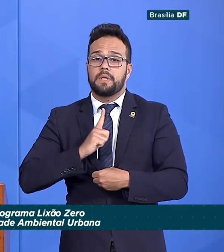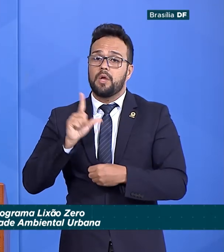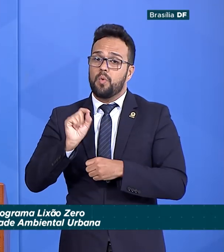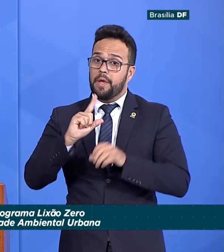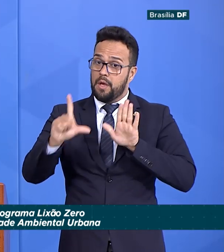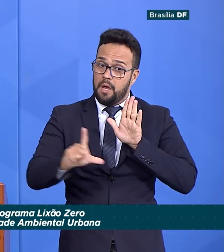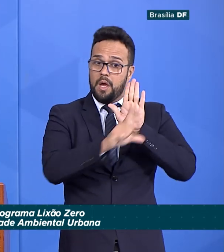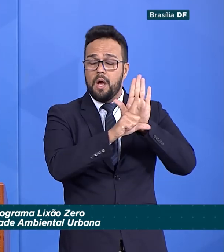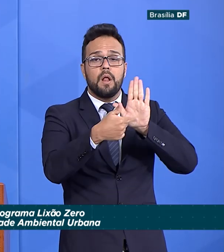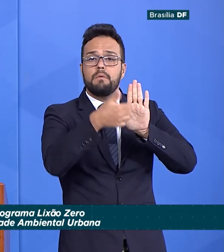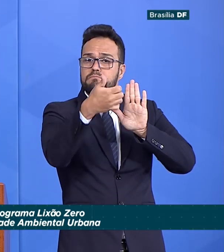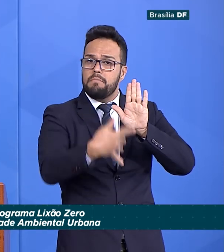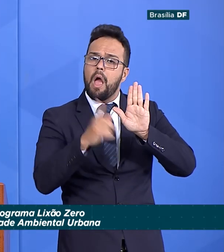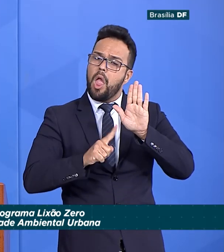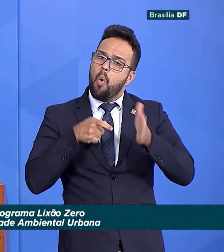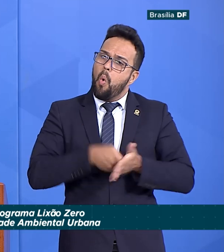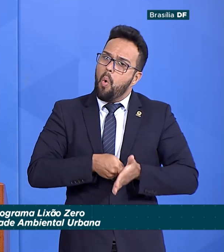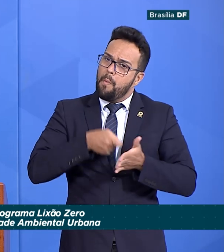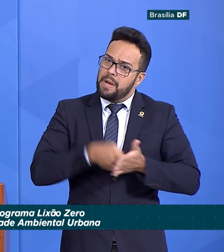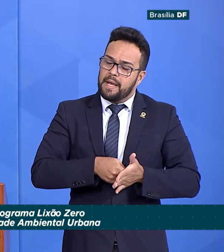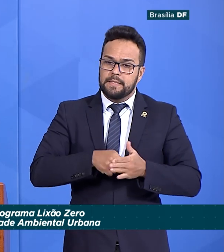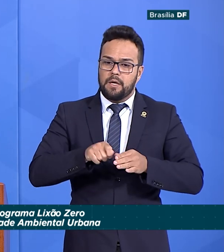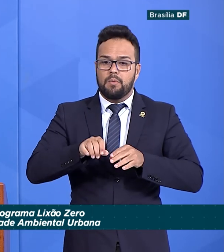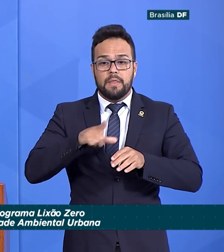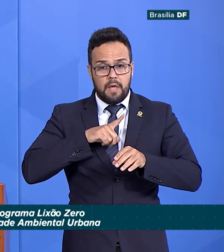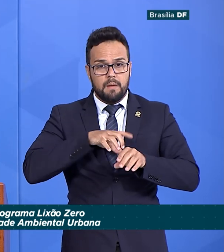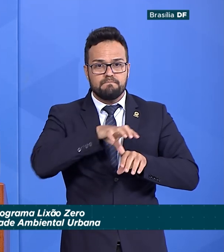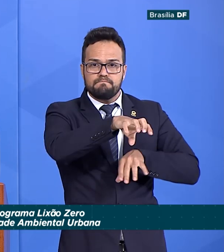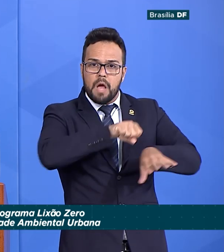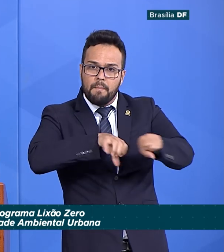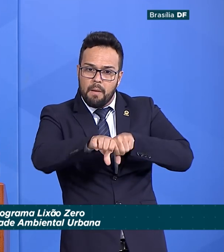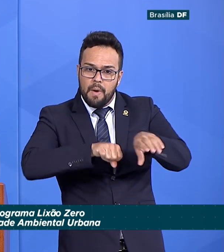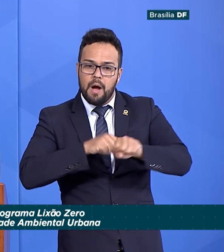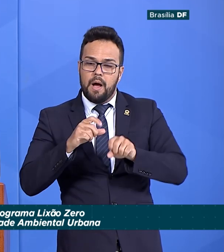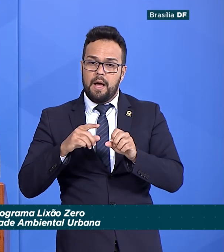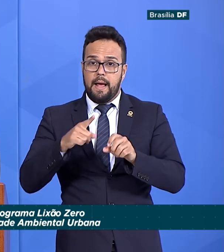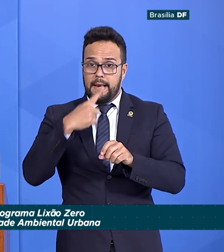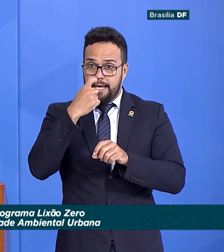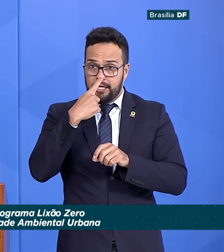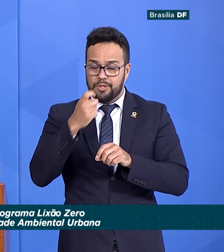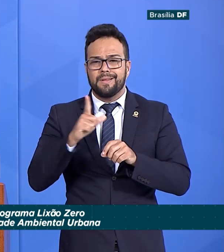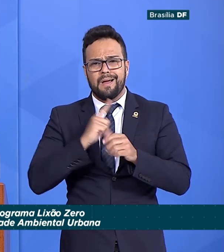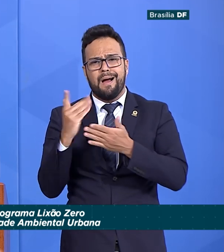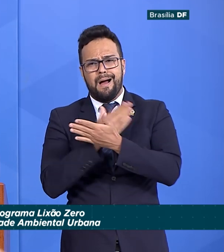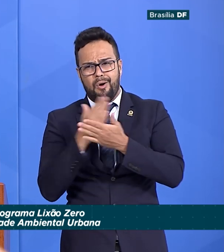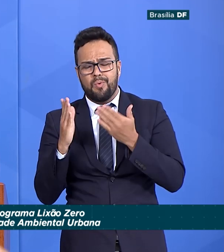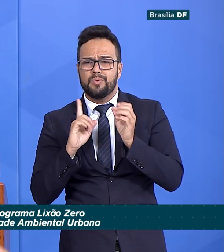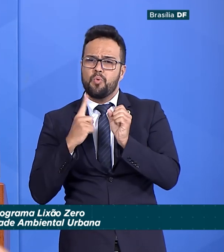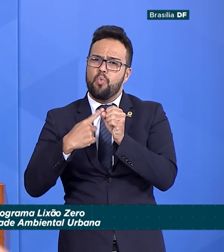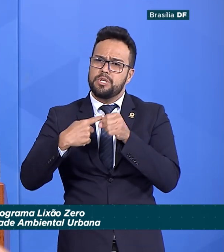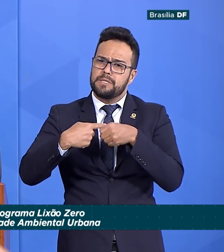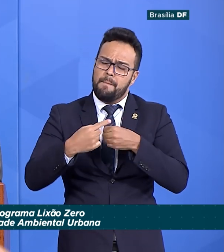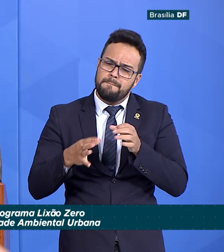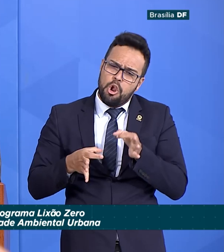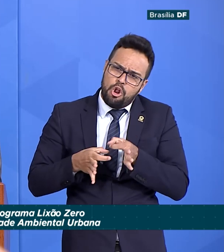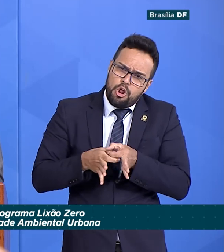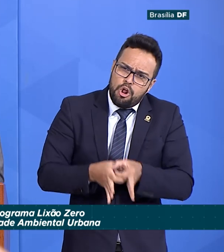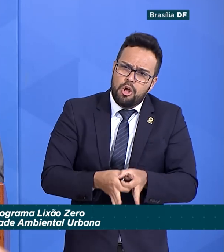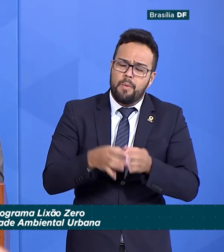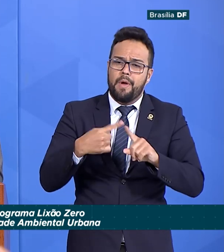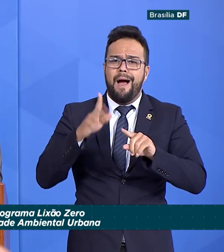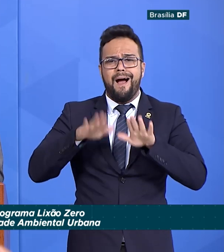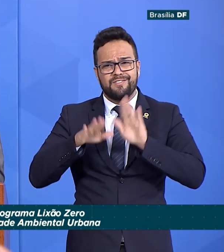lei, a obrigação da coleta e destinação. Pequenos municípios, muito mais dificuldade, até pela escala, ausência